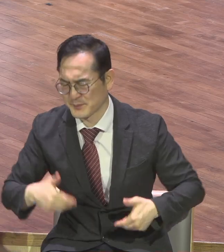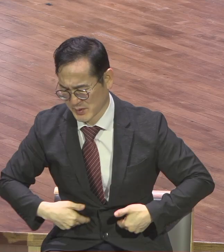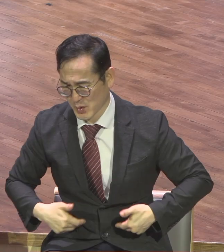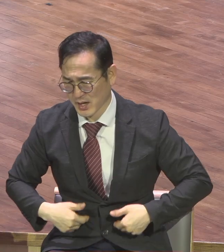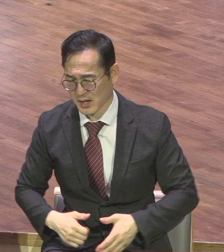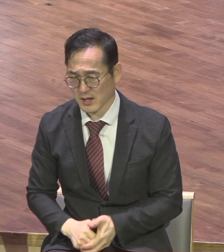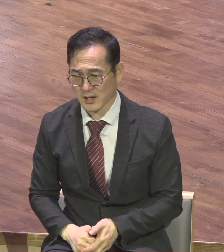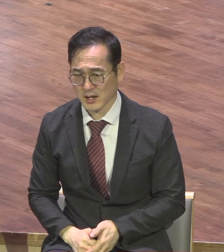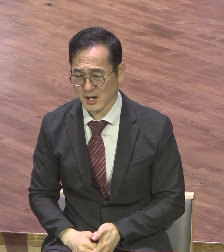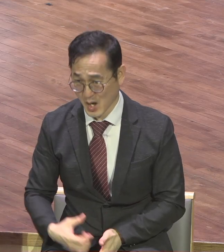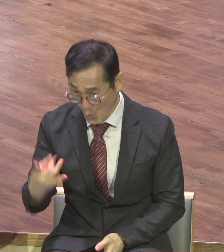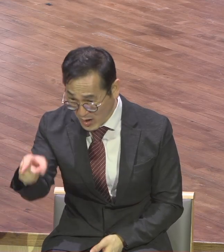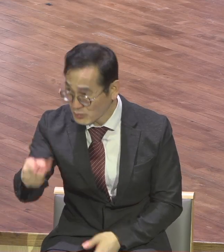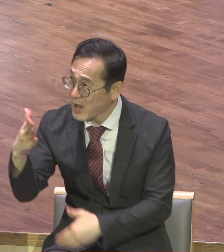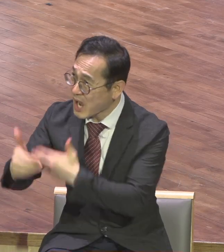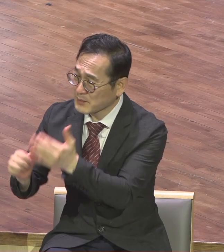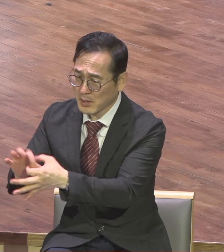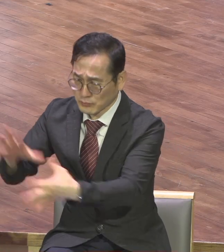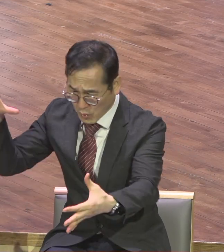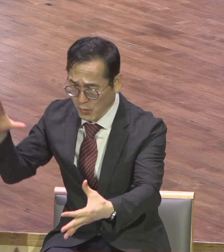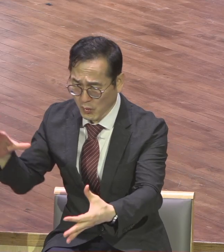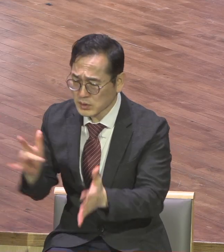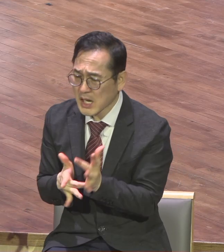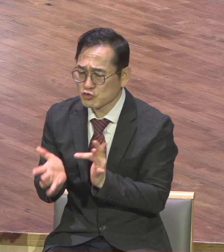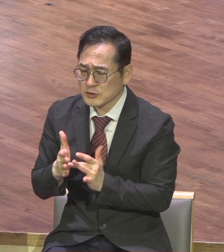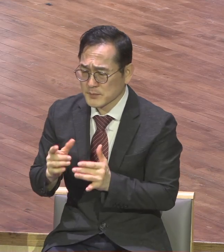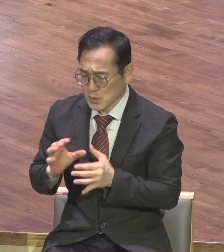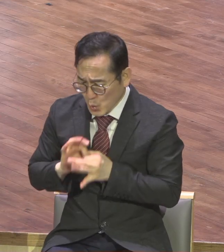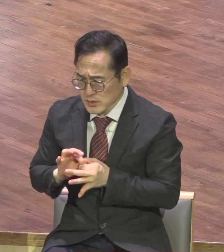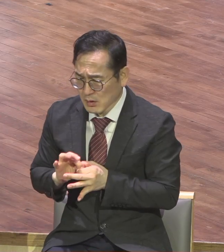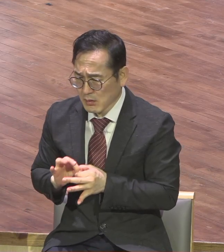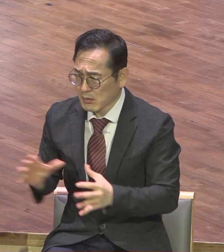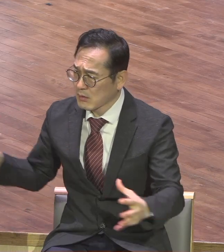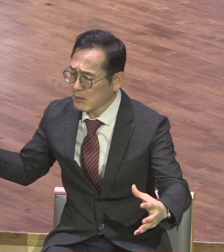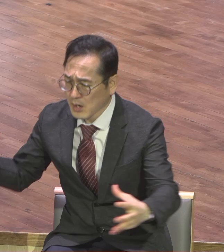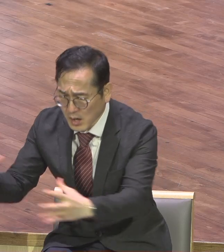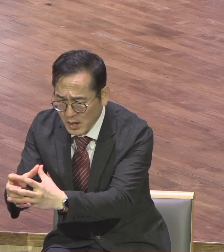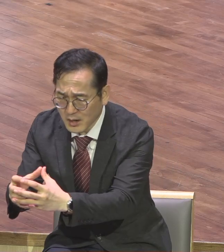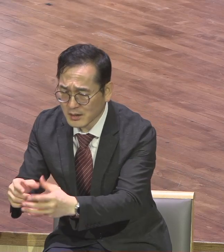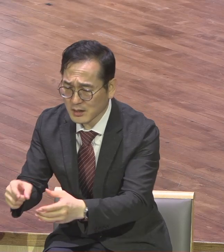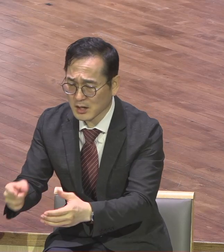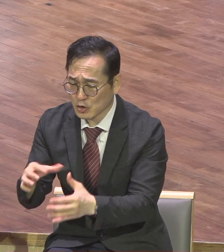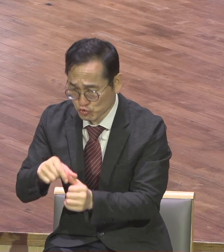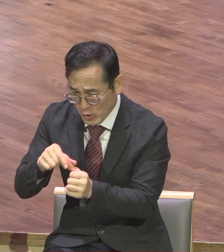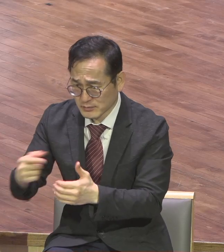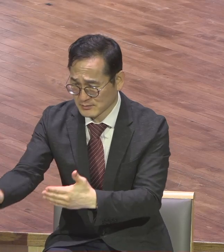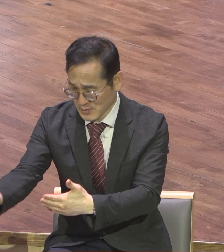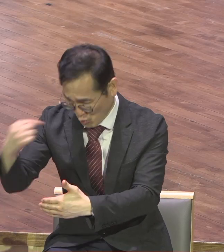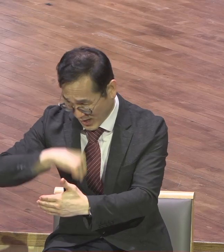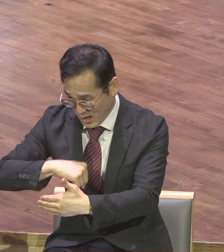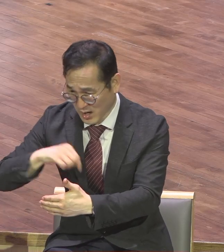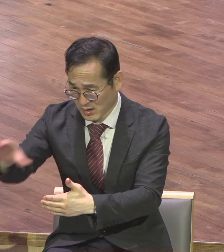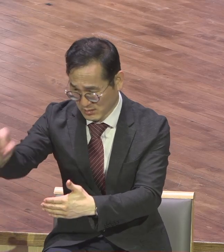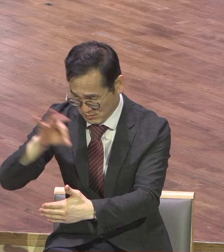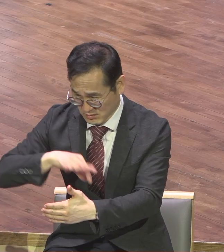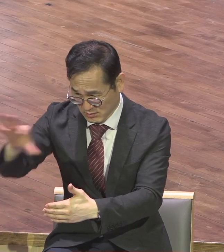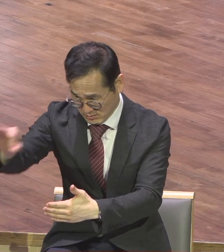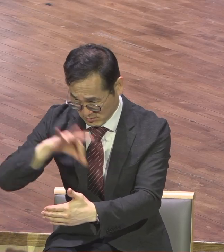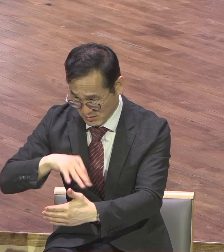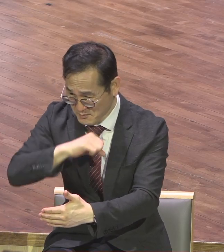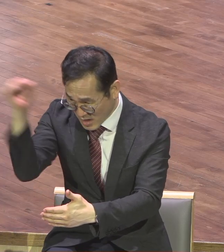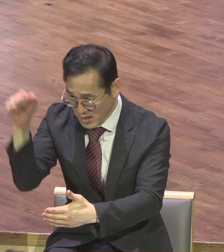너희들이 이방인들 아니었냐. 그런데 지금 예수 그리스도의 피로 구원 속에 들어오지 않았냐. 하나님 자녀 되지